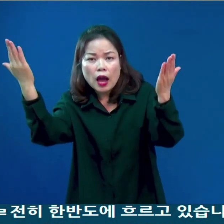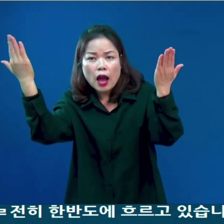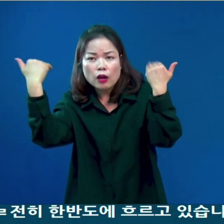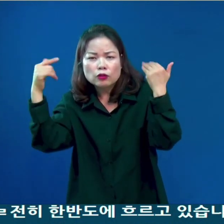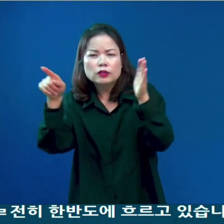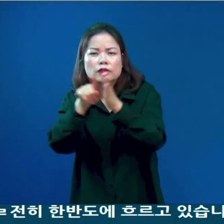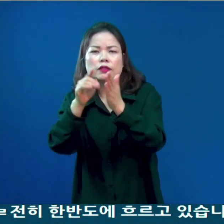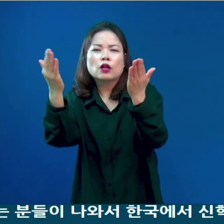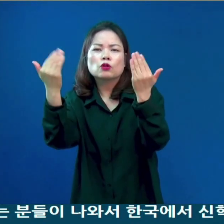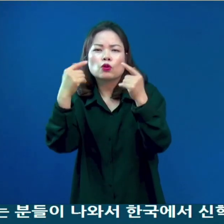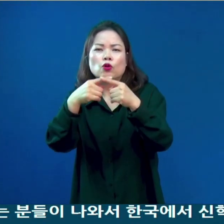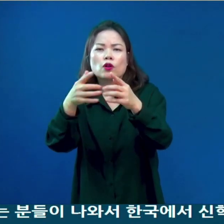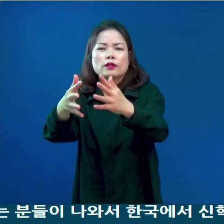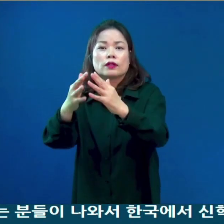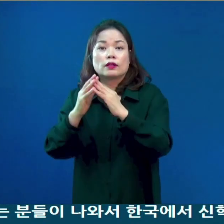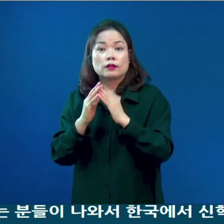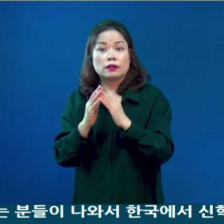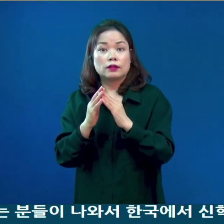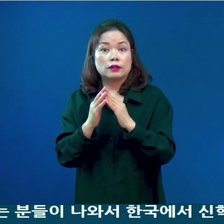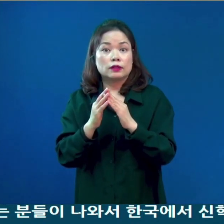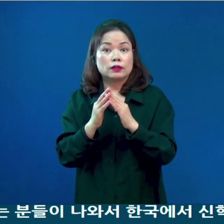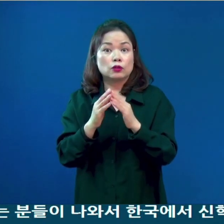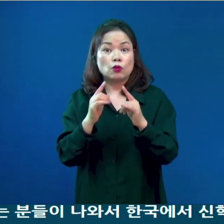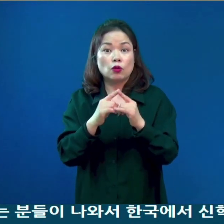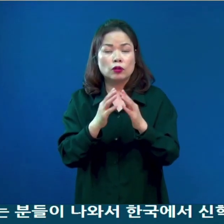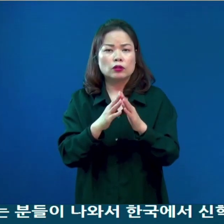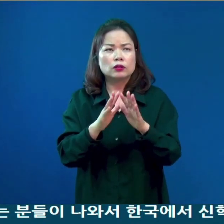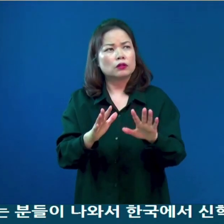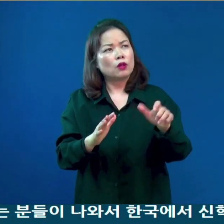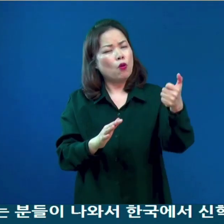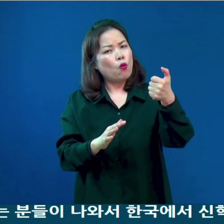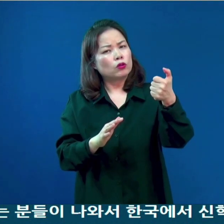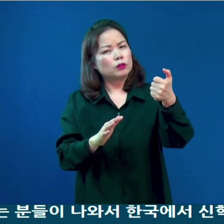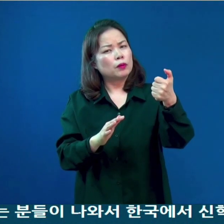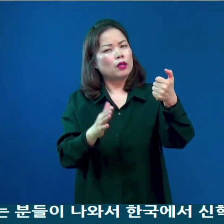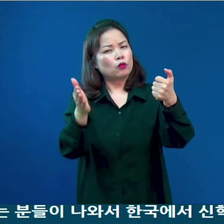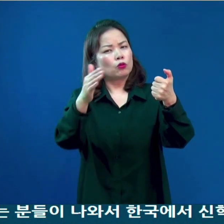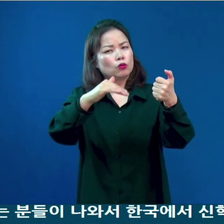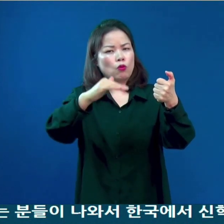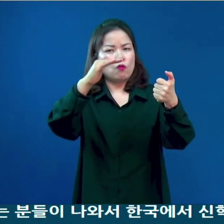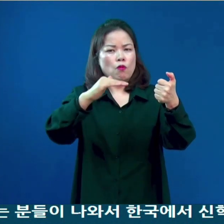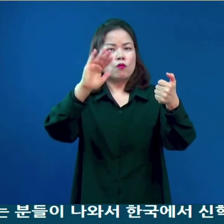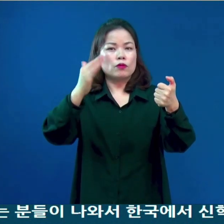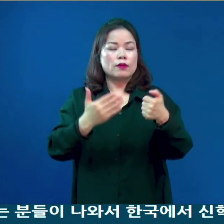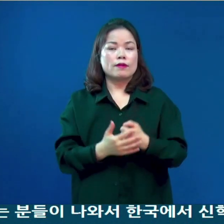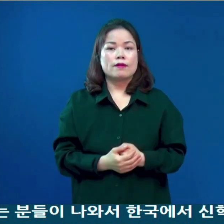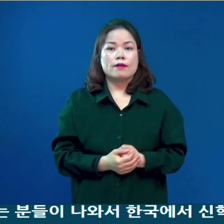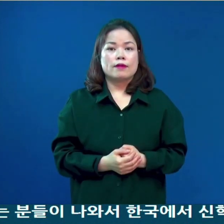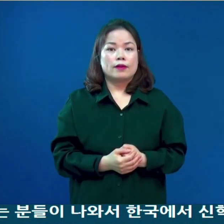해가지고 교회를 개척하기 시작한 그 교회가 지금 한 50여 개 됩니다.